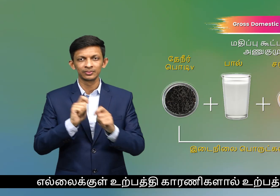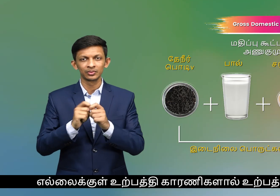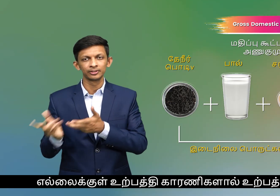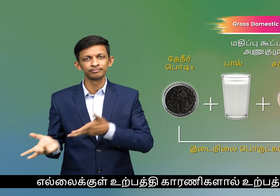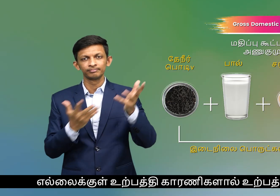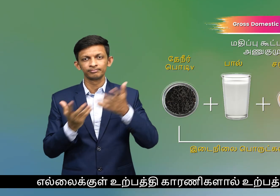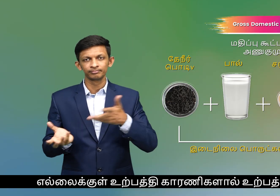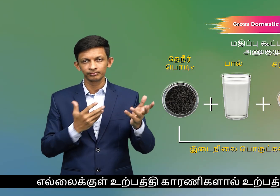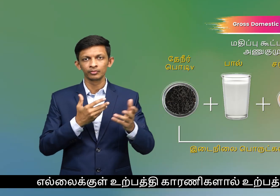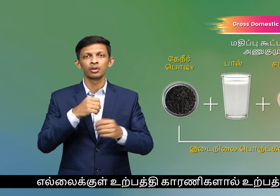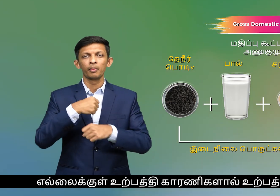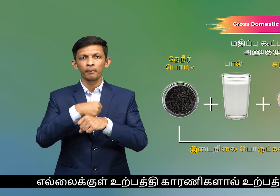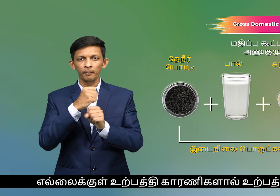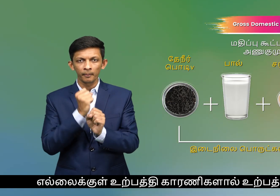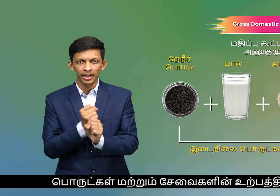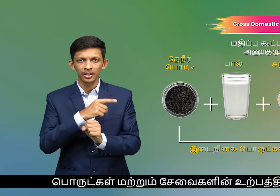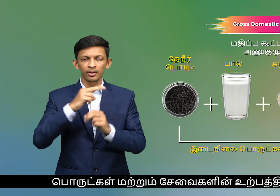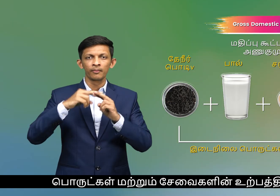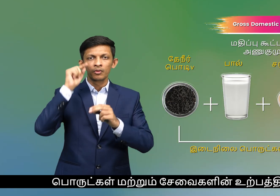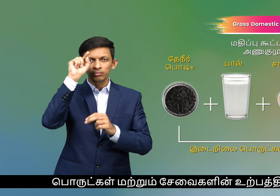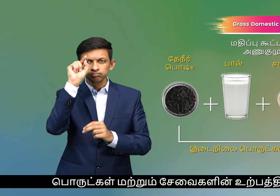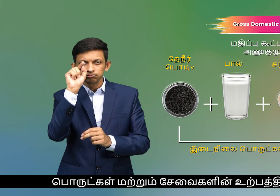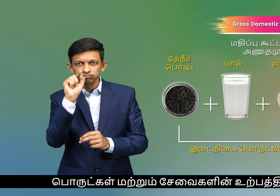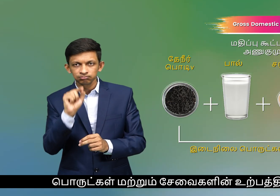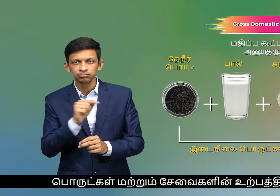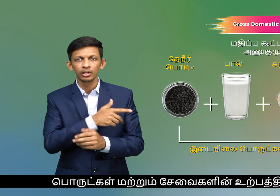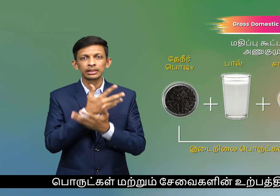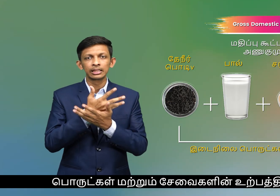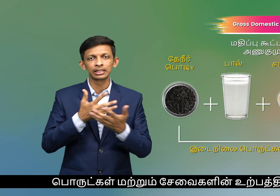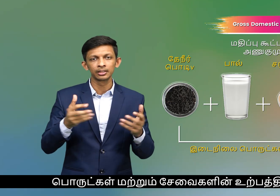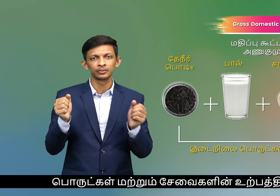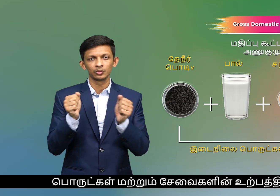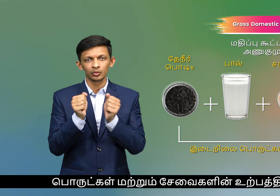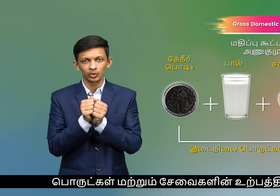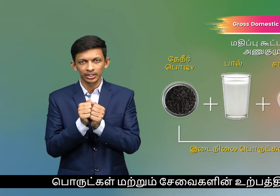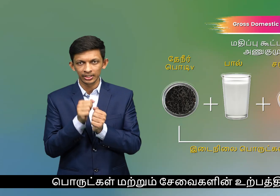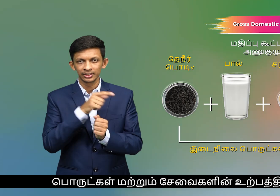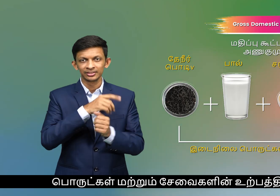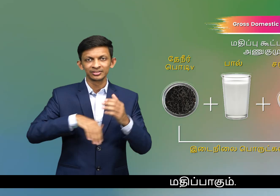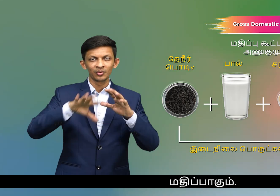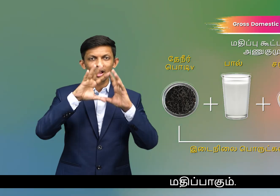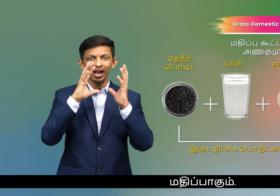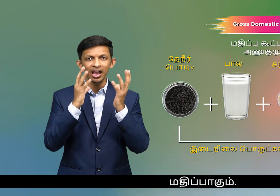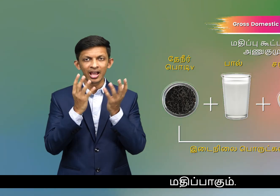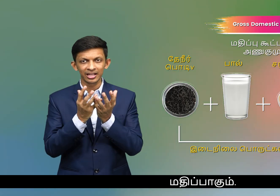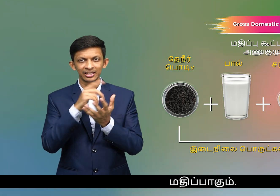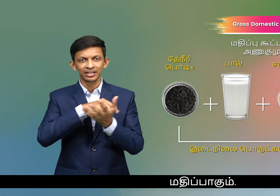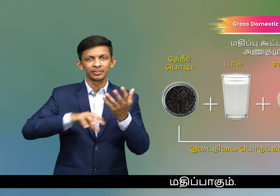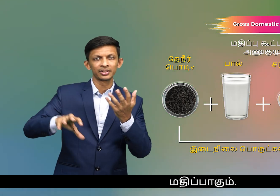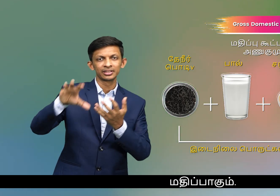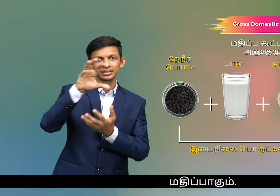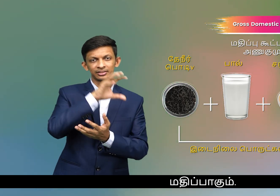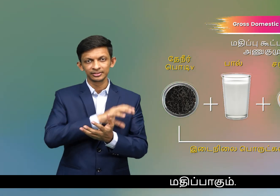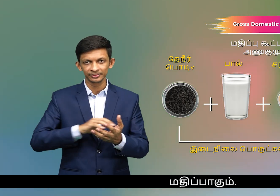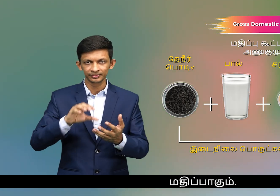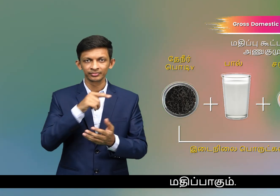உற்பத்தி காரணிகளால் உற்பத்தி செய்யப்படும் பொருட்கள் மற்றும் சேவைகளின் உற்பத்தியின் மொத்த மதிப்பாகும்.